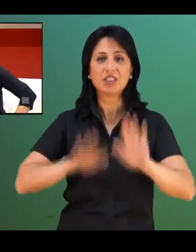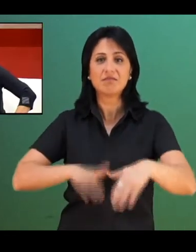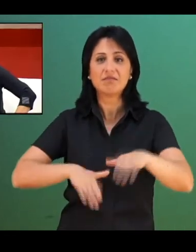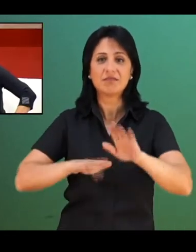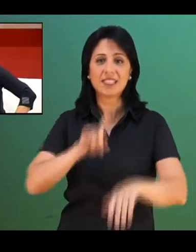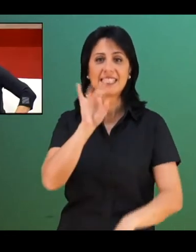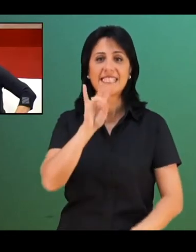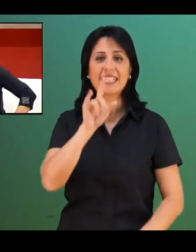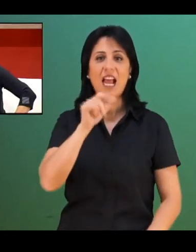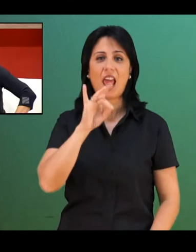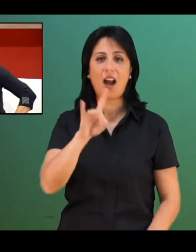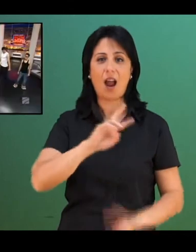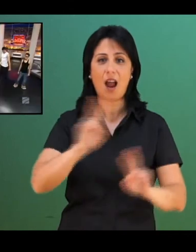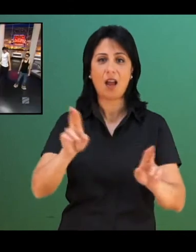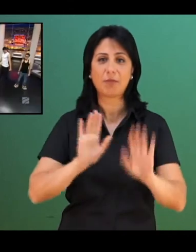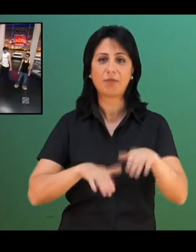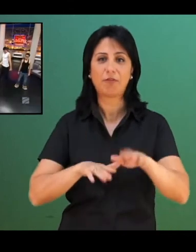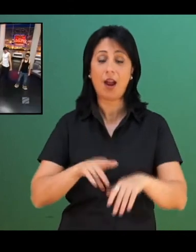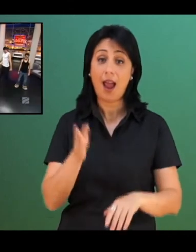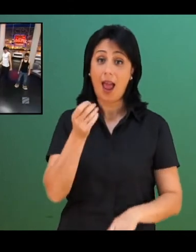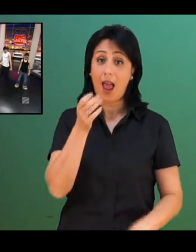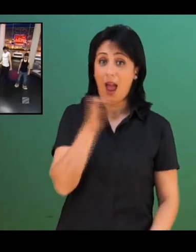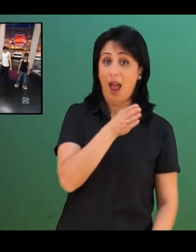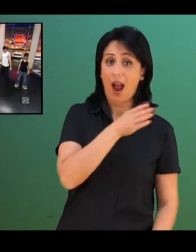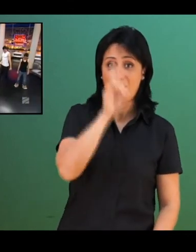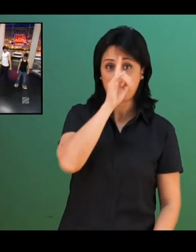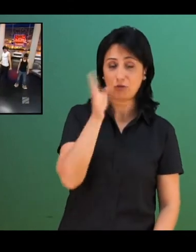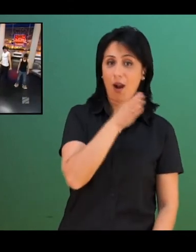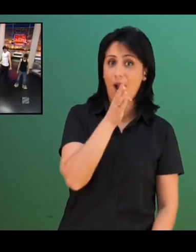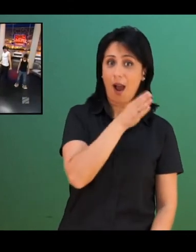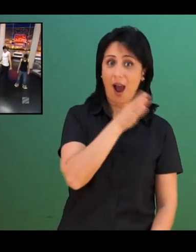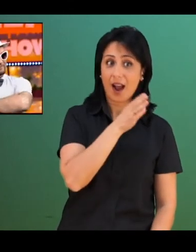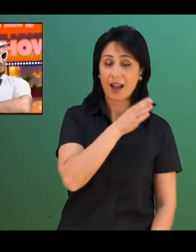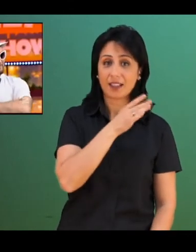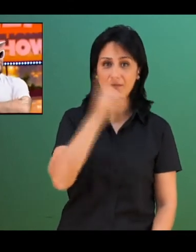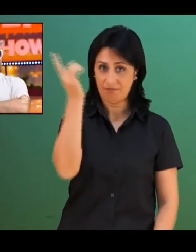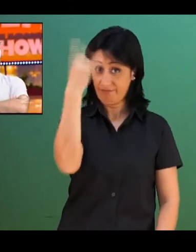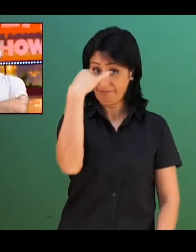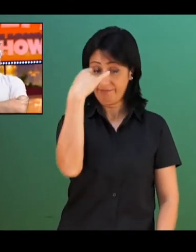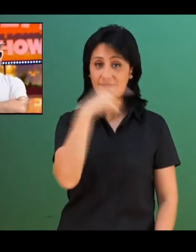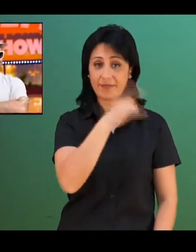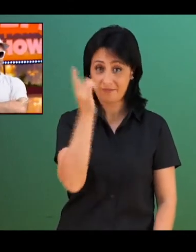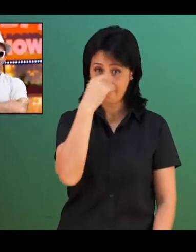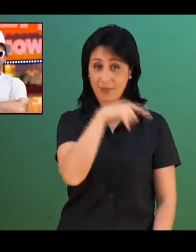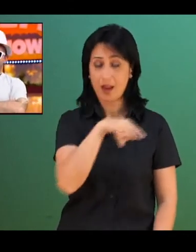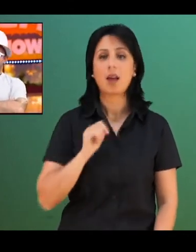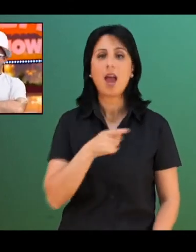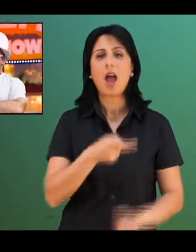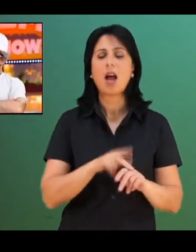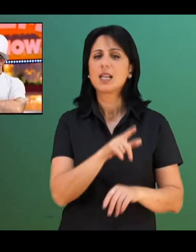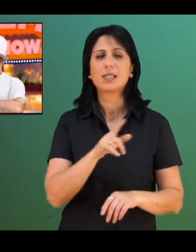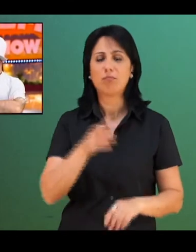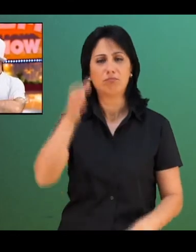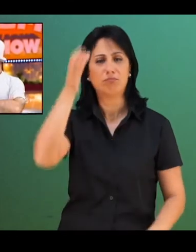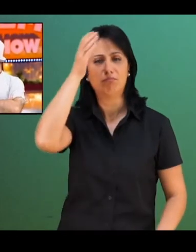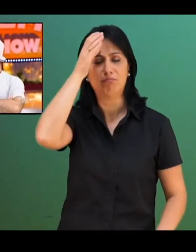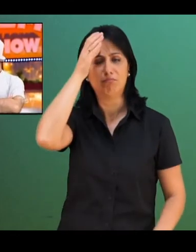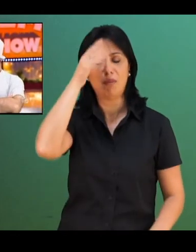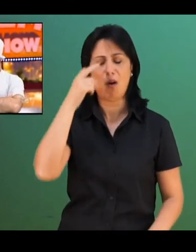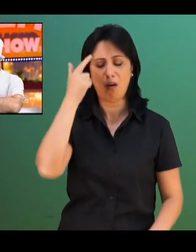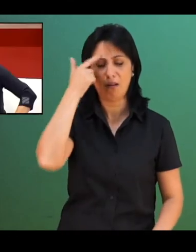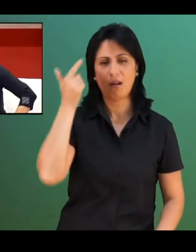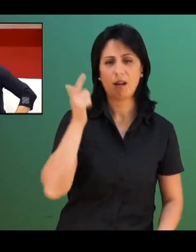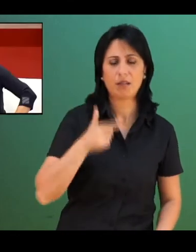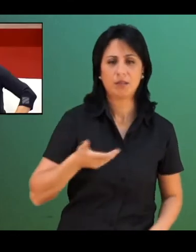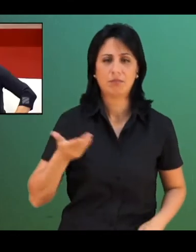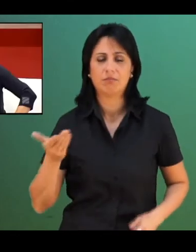სუ ეს შლიაპიანი. ხო, ეს არის ძალიან განათლებული, ერუდირებული ბიჭია. უკრავს ყველანაირ საკრავზე,